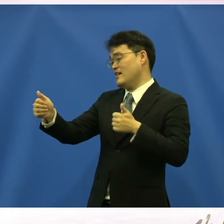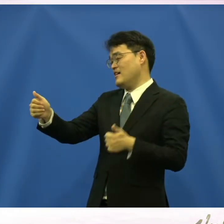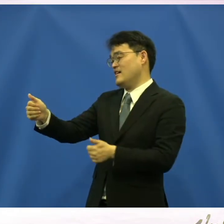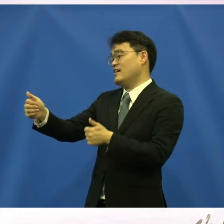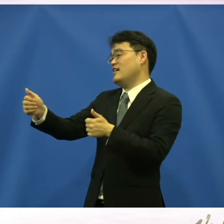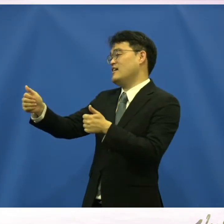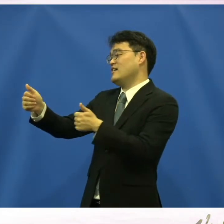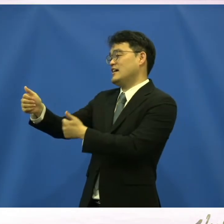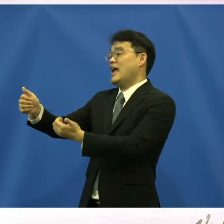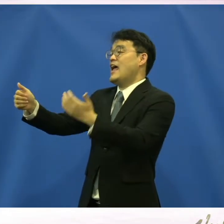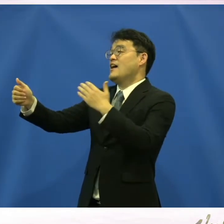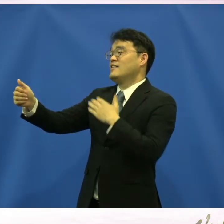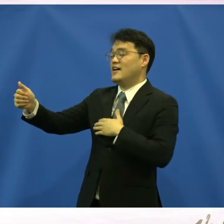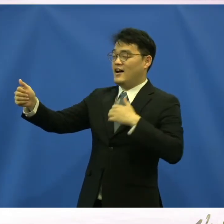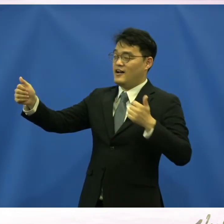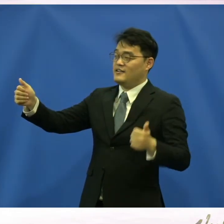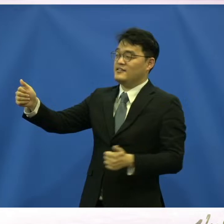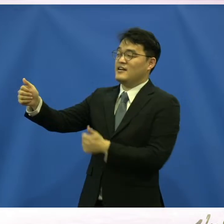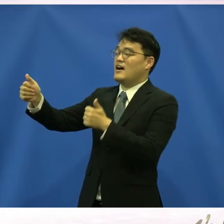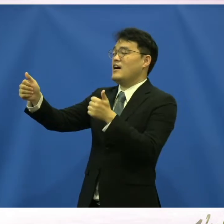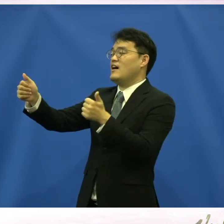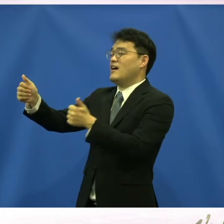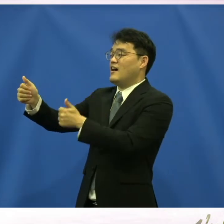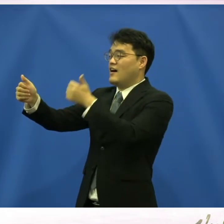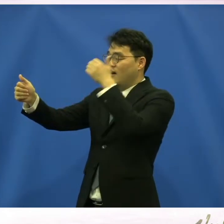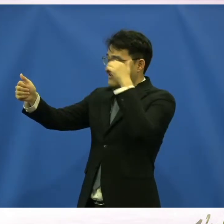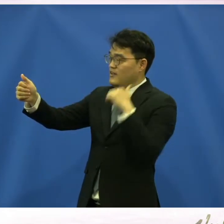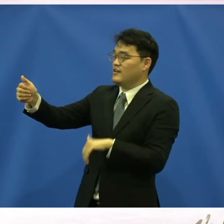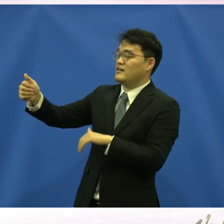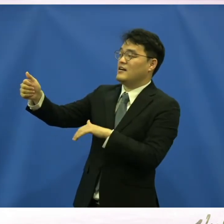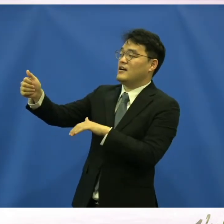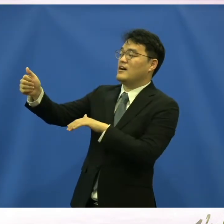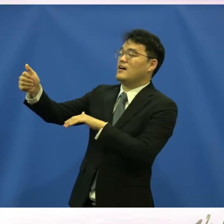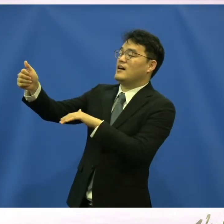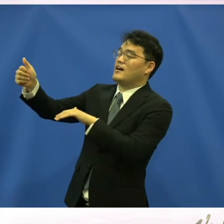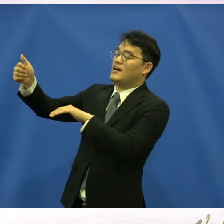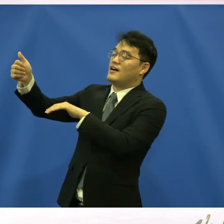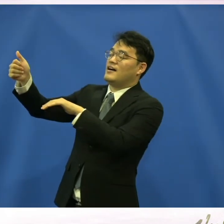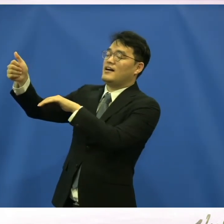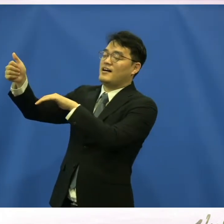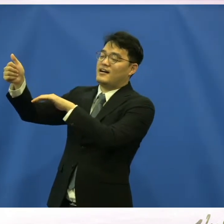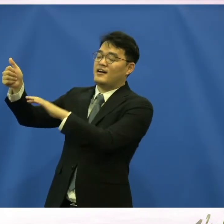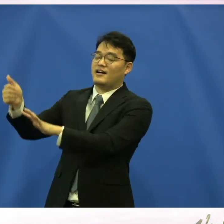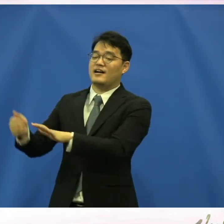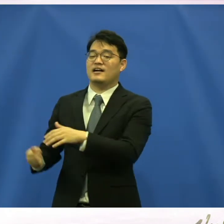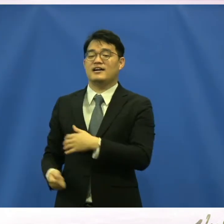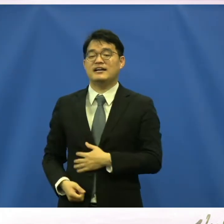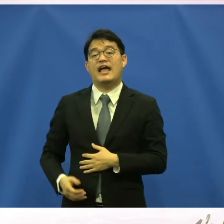따라 나는 가리라